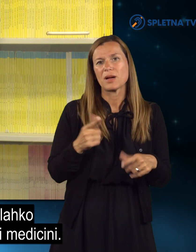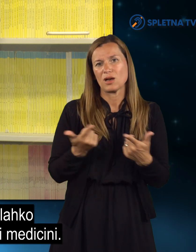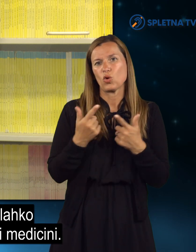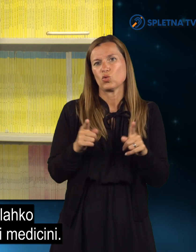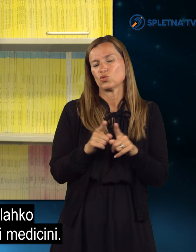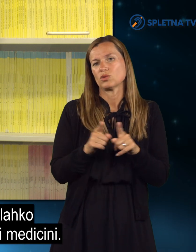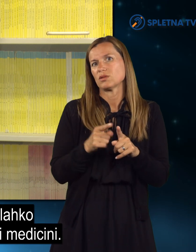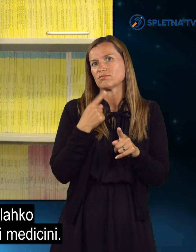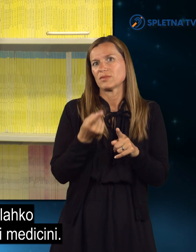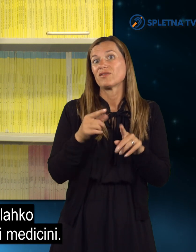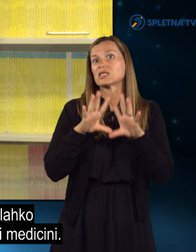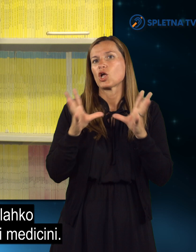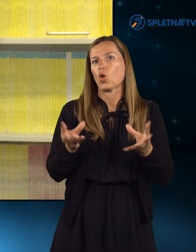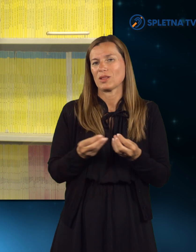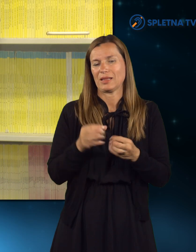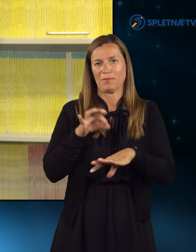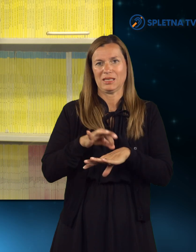v celotni medicini.